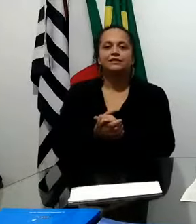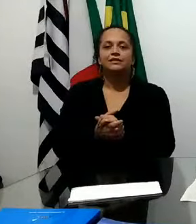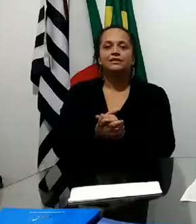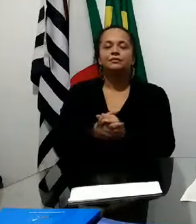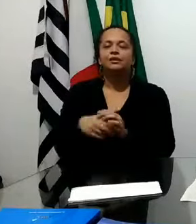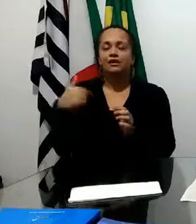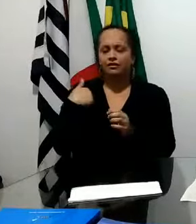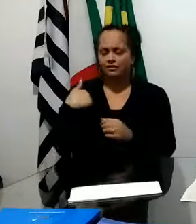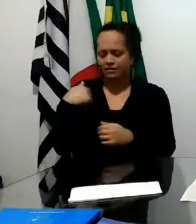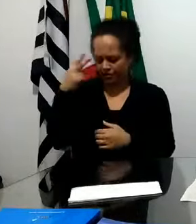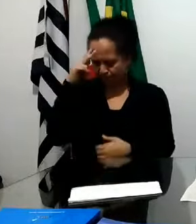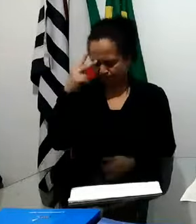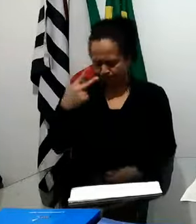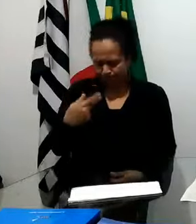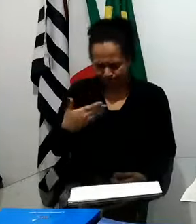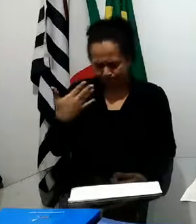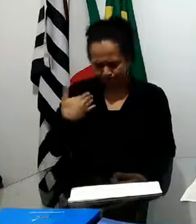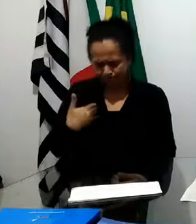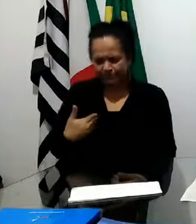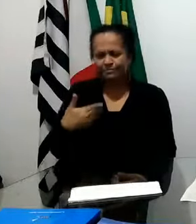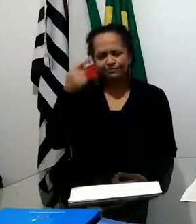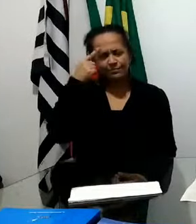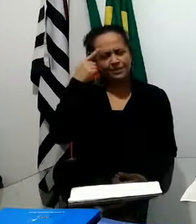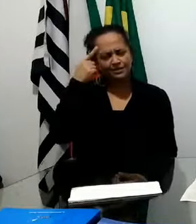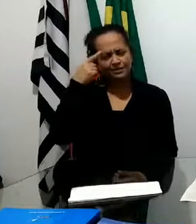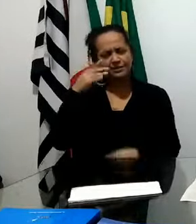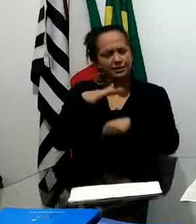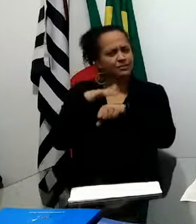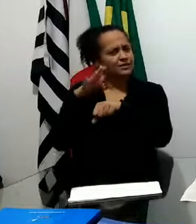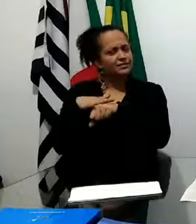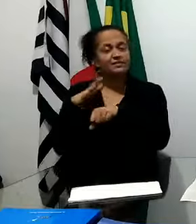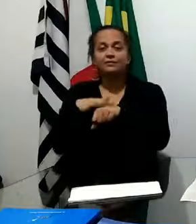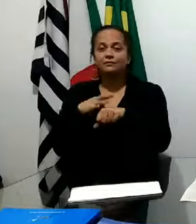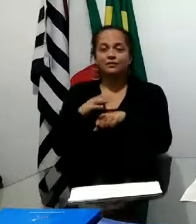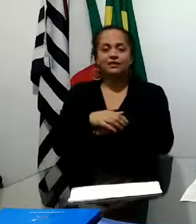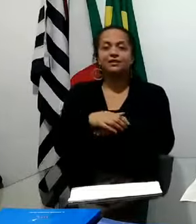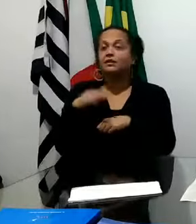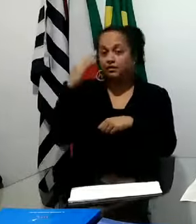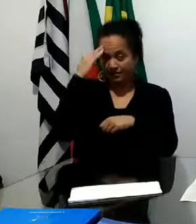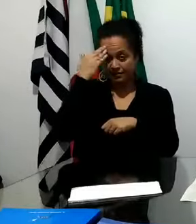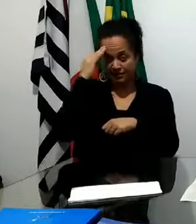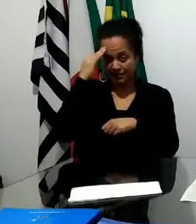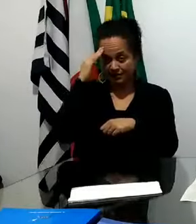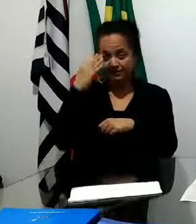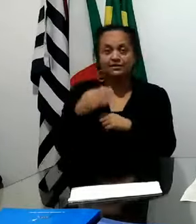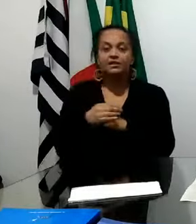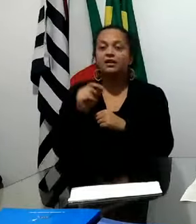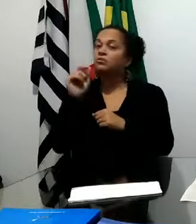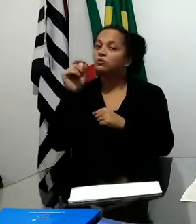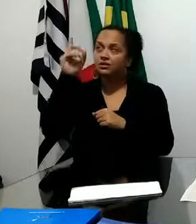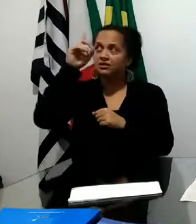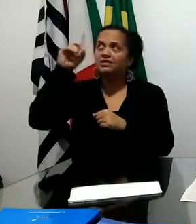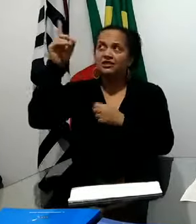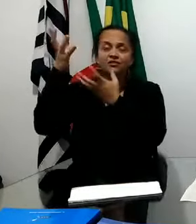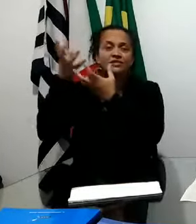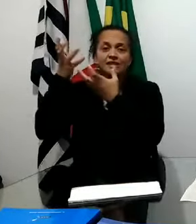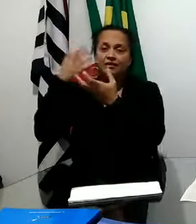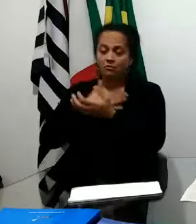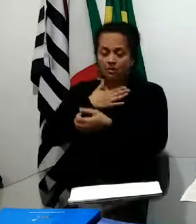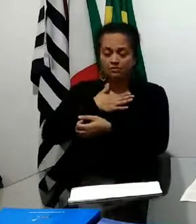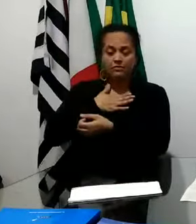se avaliar, para a gente, né, se posicionar em Deus e procurar entender aquilo que Ele tem para nossas vidas, no que diz